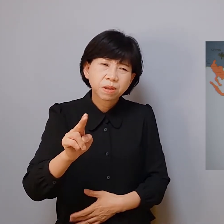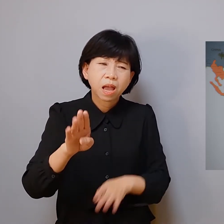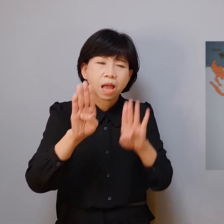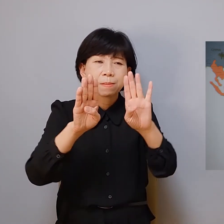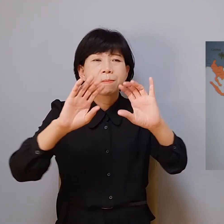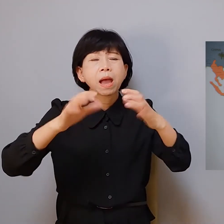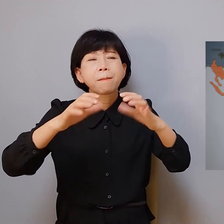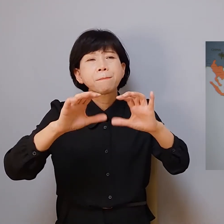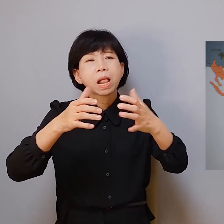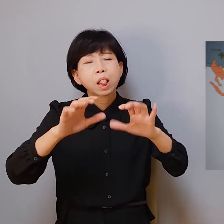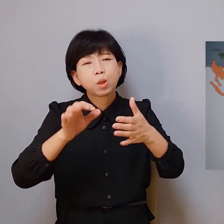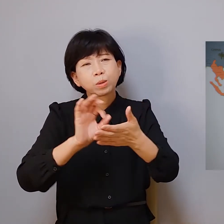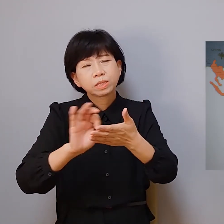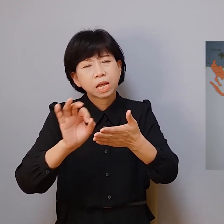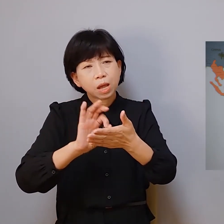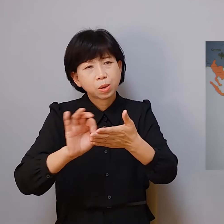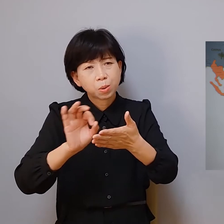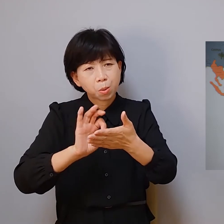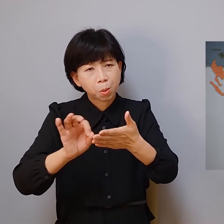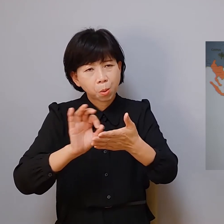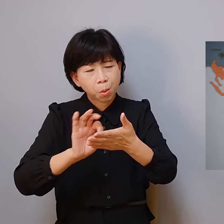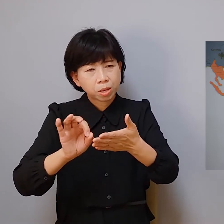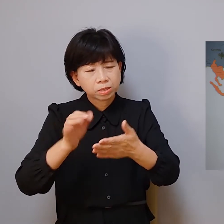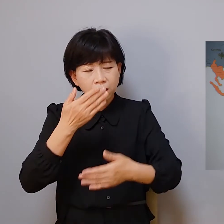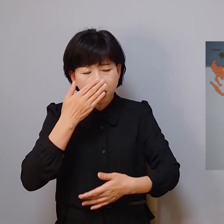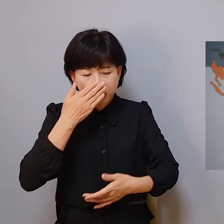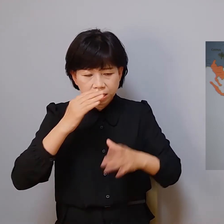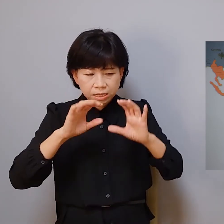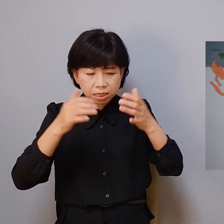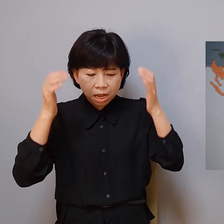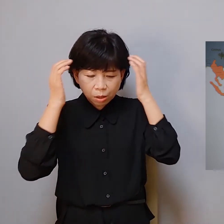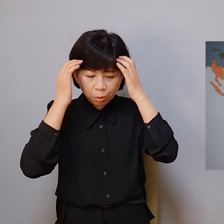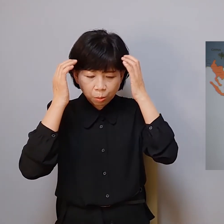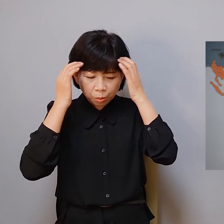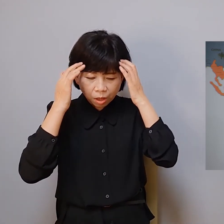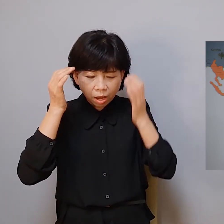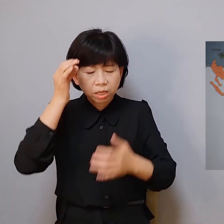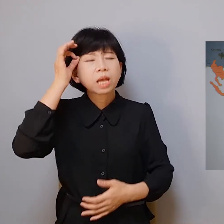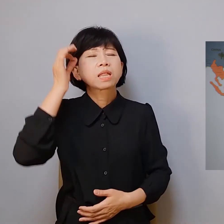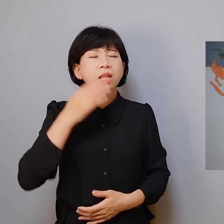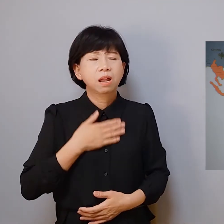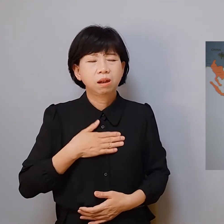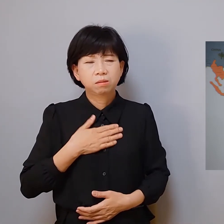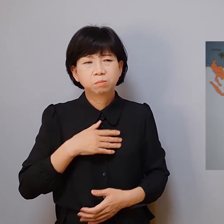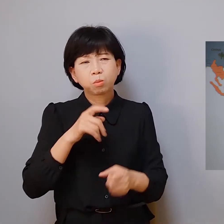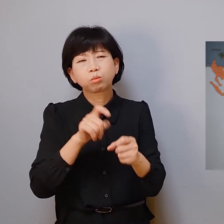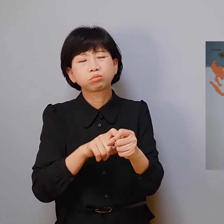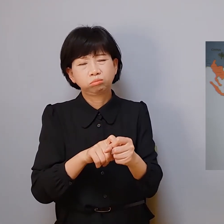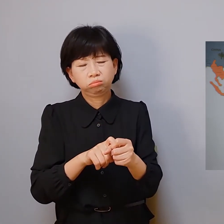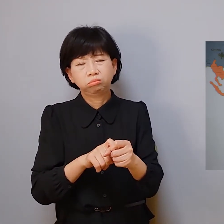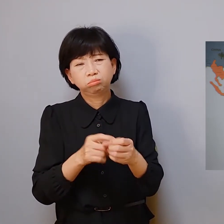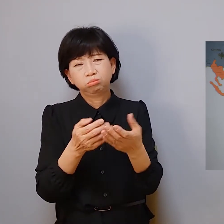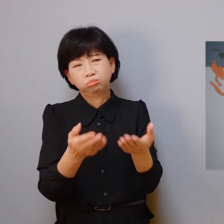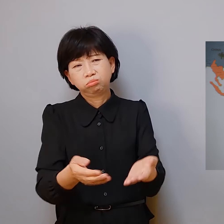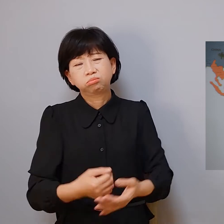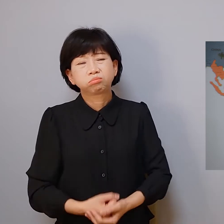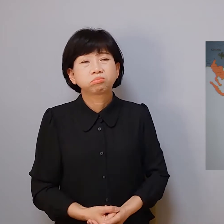그 바벨론을 사용해서 이 백성들이 깨닫도록 하시는 거죠.